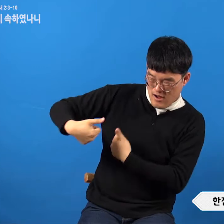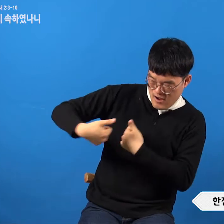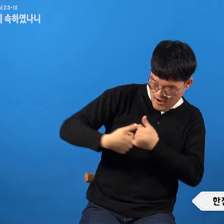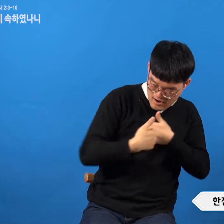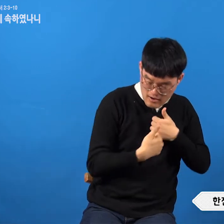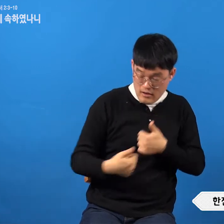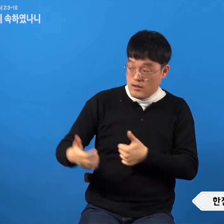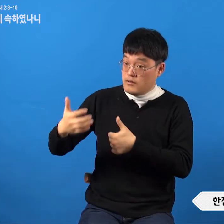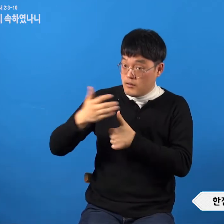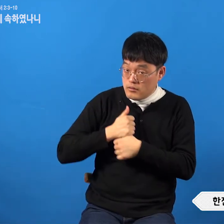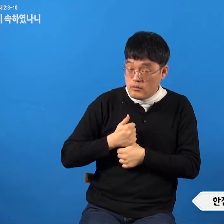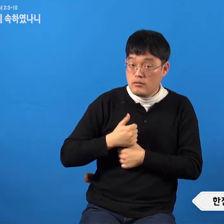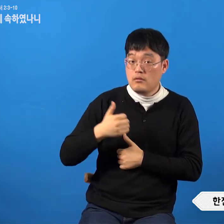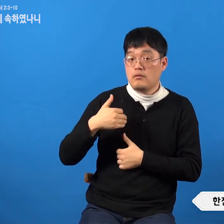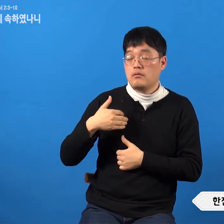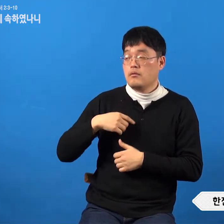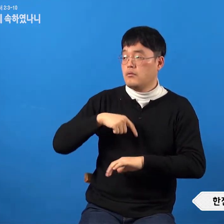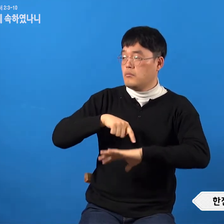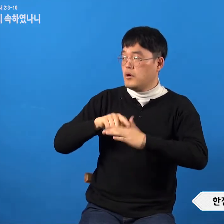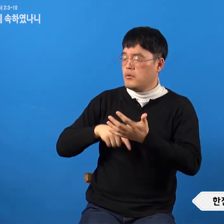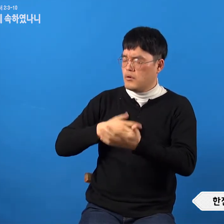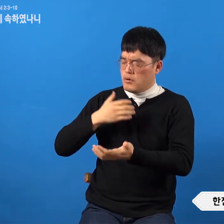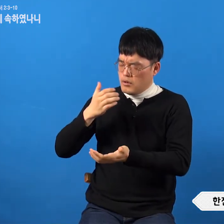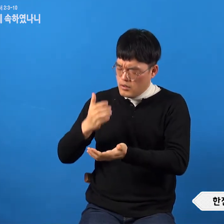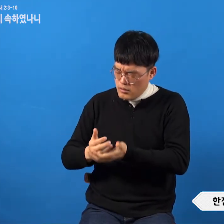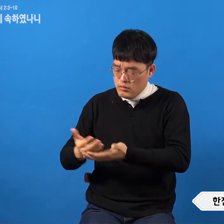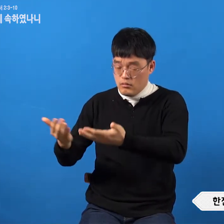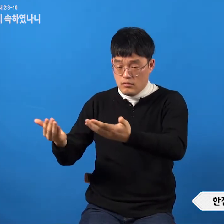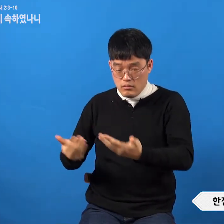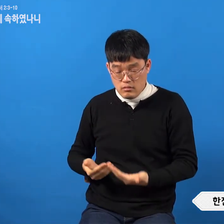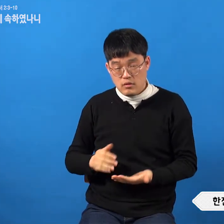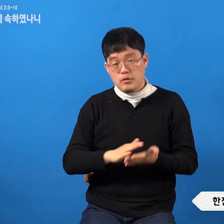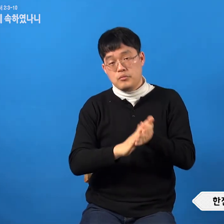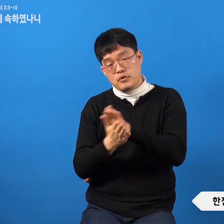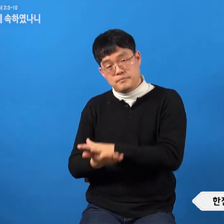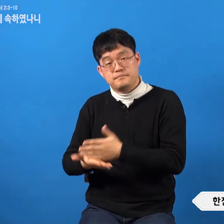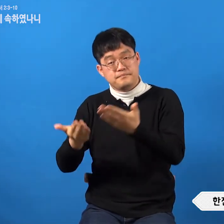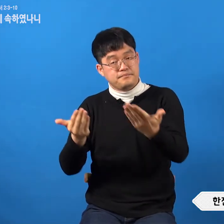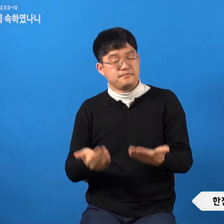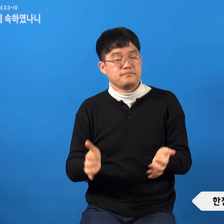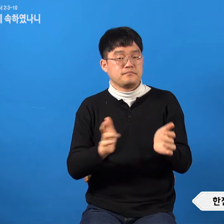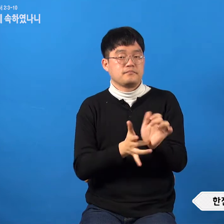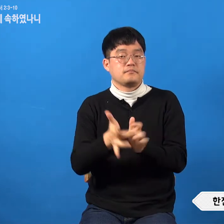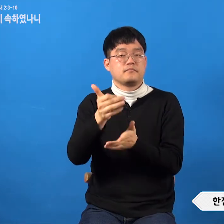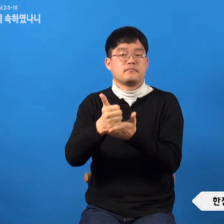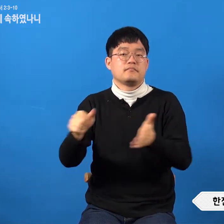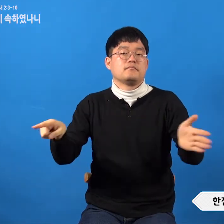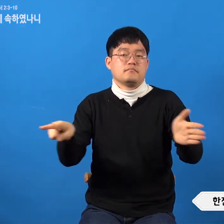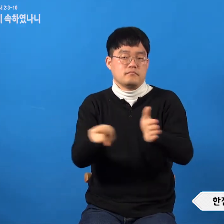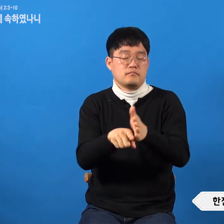붙잡으시고 우리를 마음을 감동시키시고 변화시키셔서 예수 믿게 하신 것입니다.